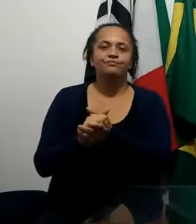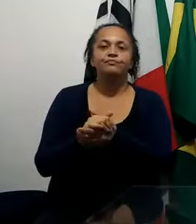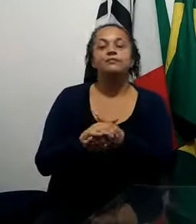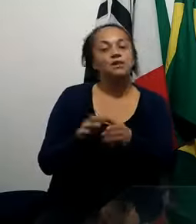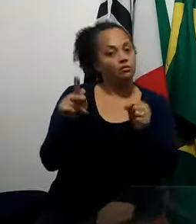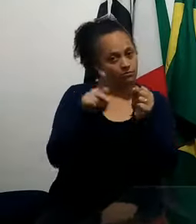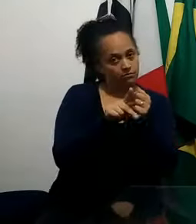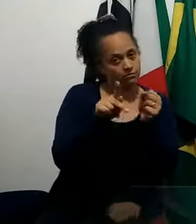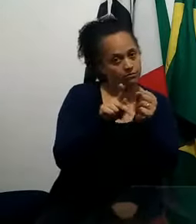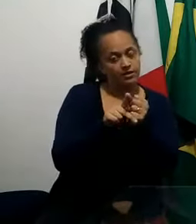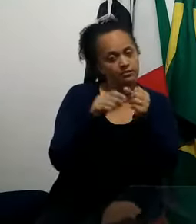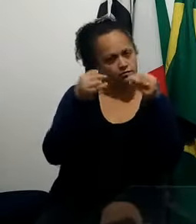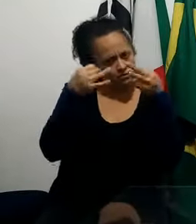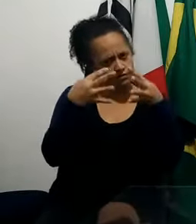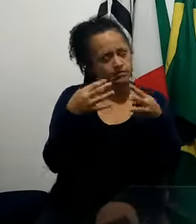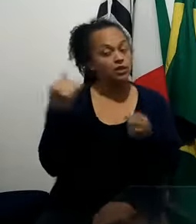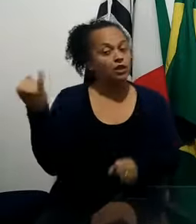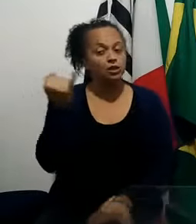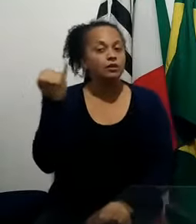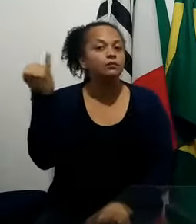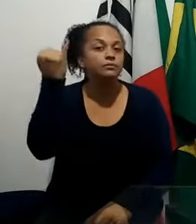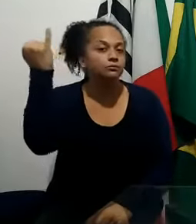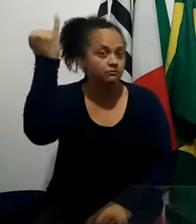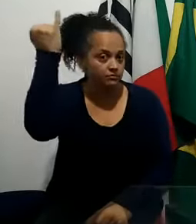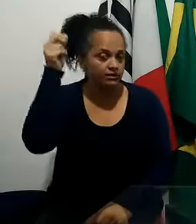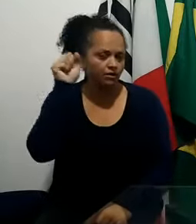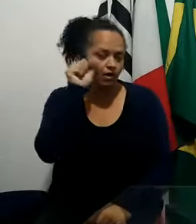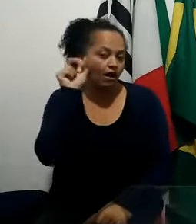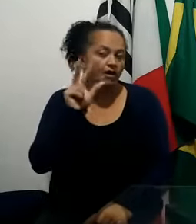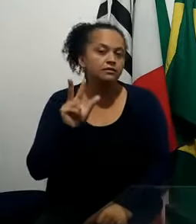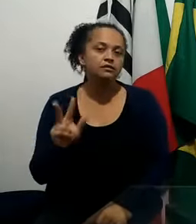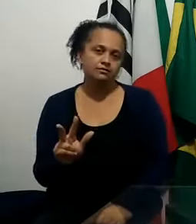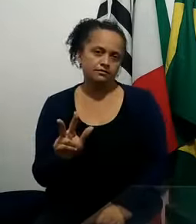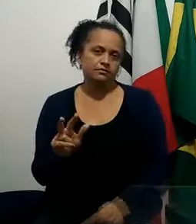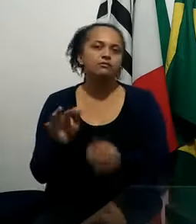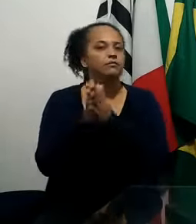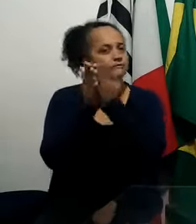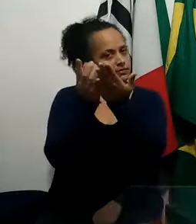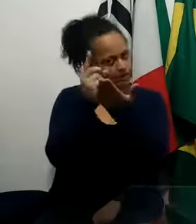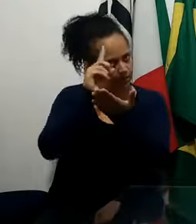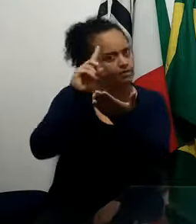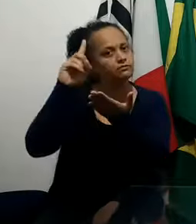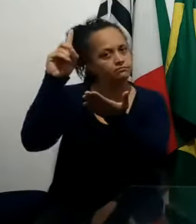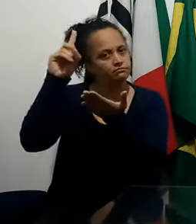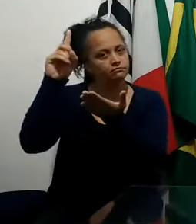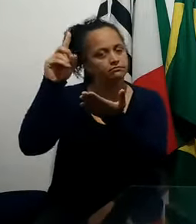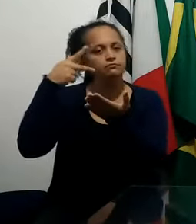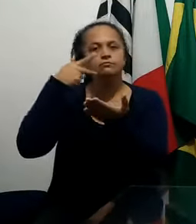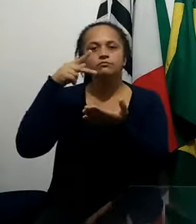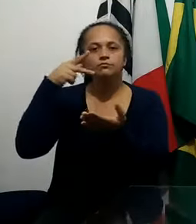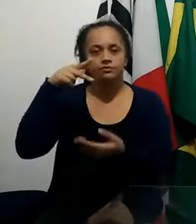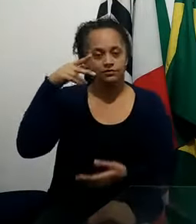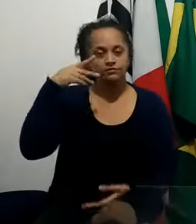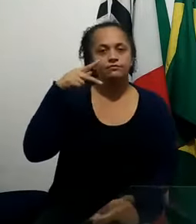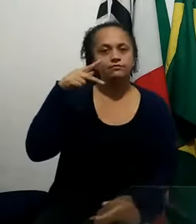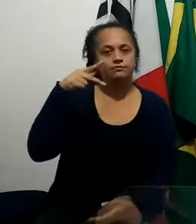é muito importante prestar o máximo de atenção para a palavra profética,